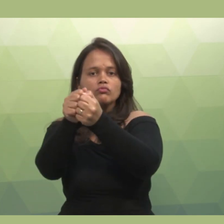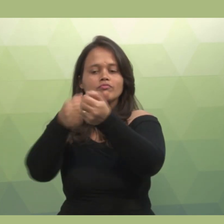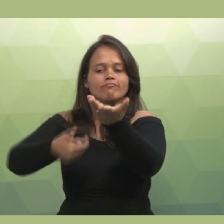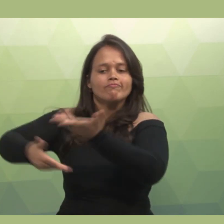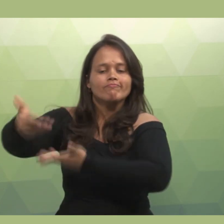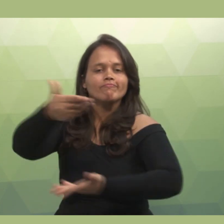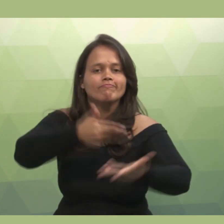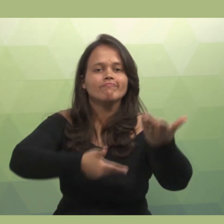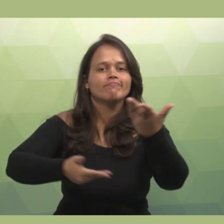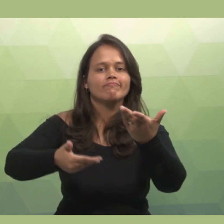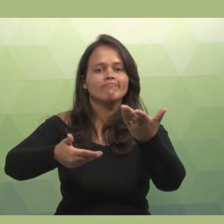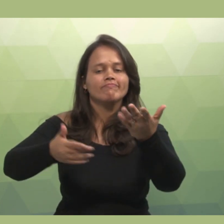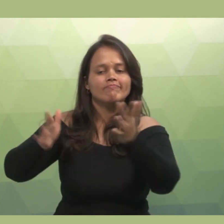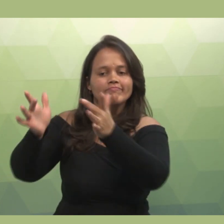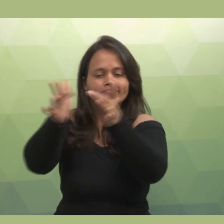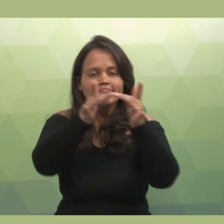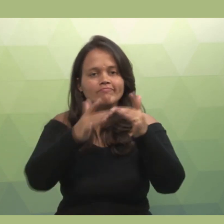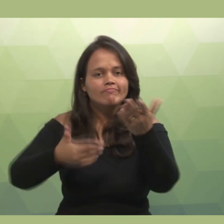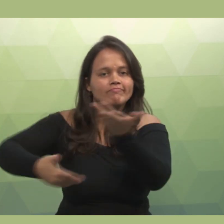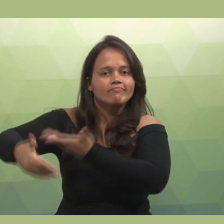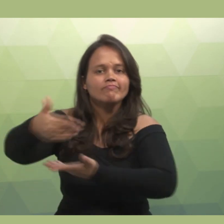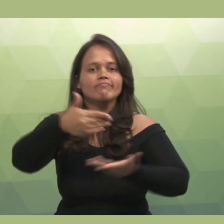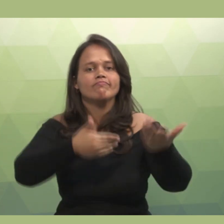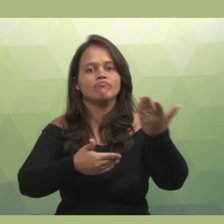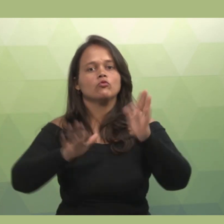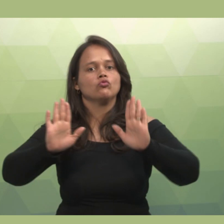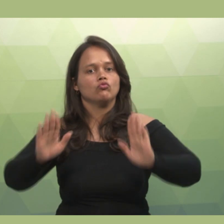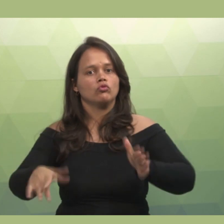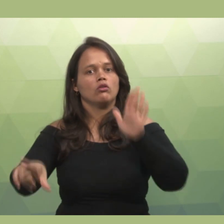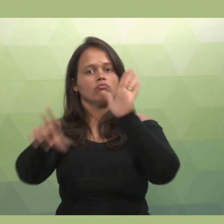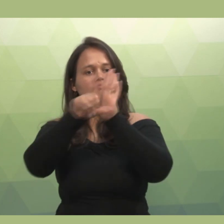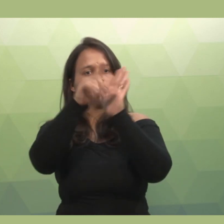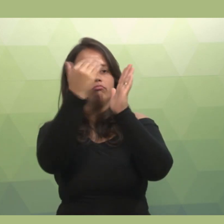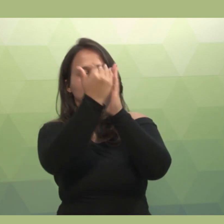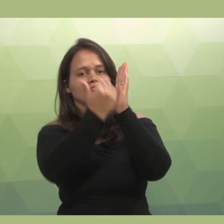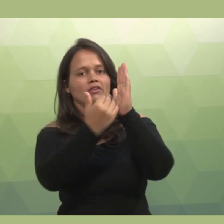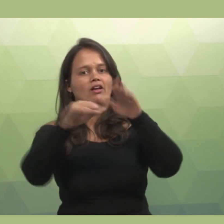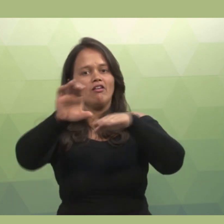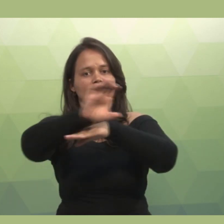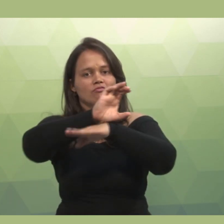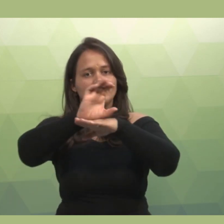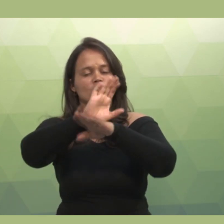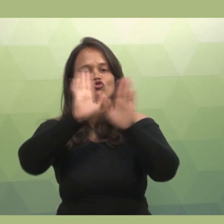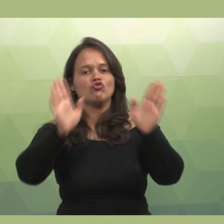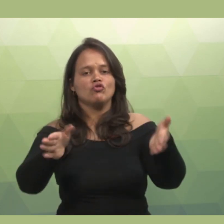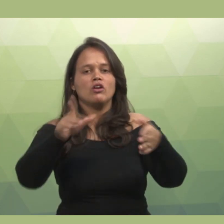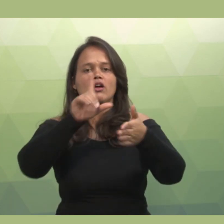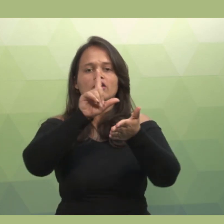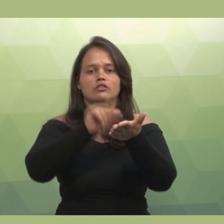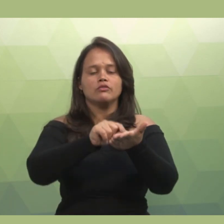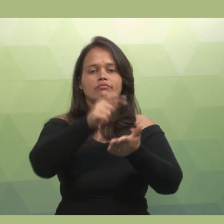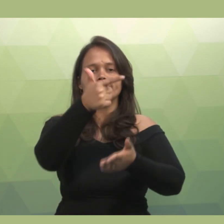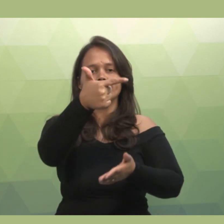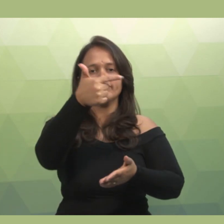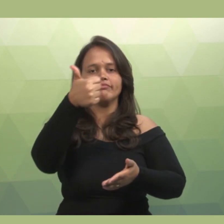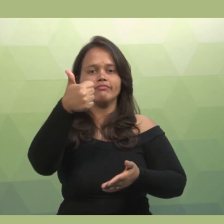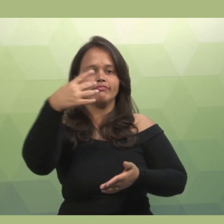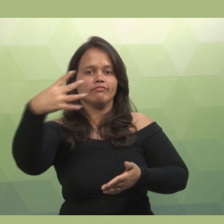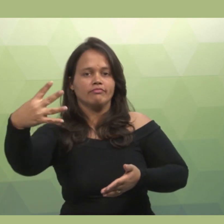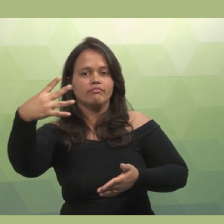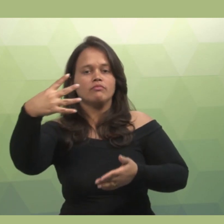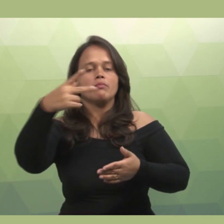no contexto de cooperação e interrelacionamento, conforme previsto constitucionalmente no